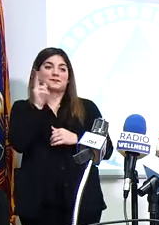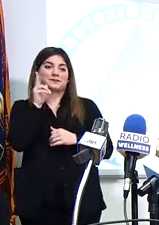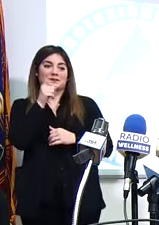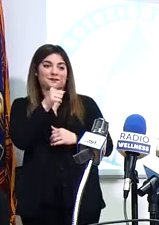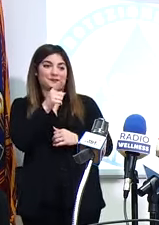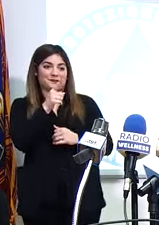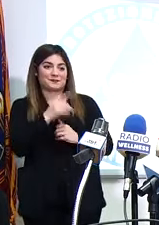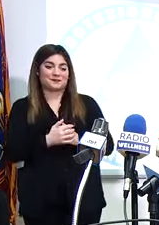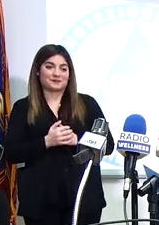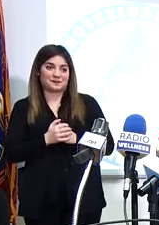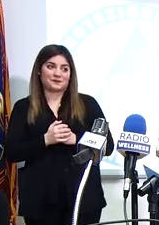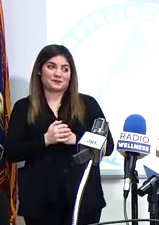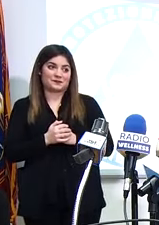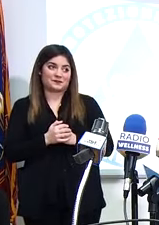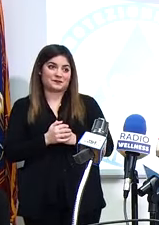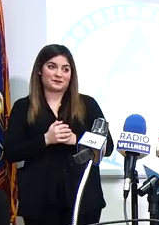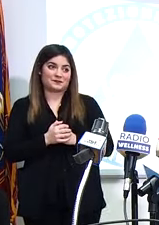Purtroppo.